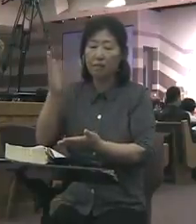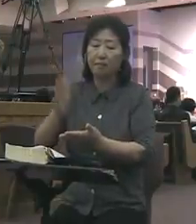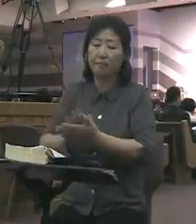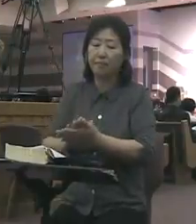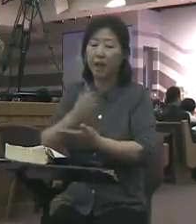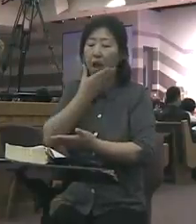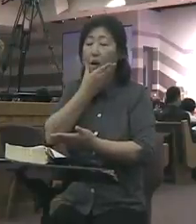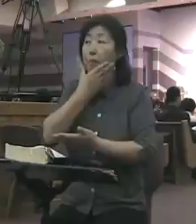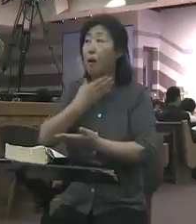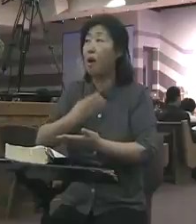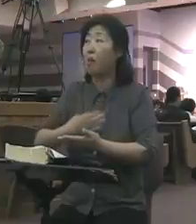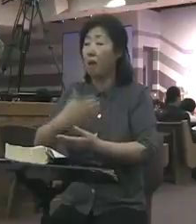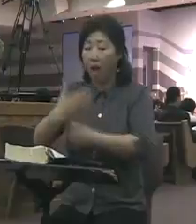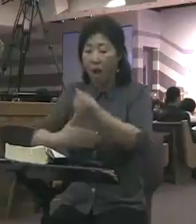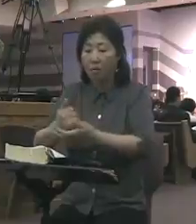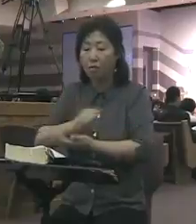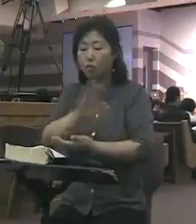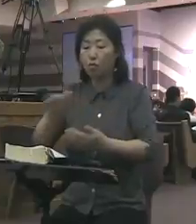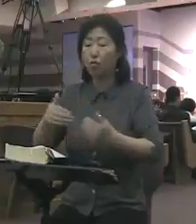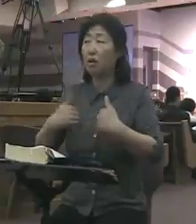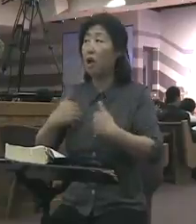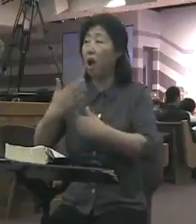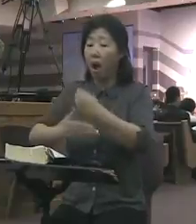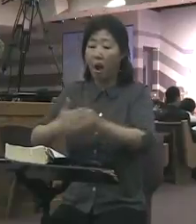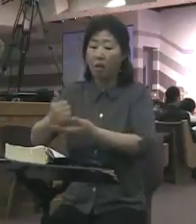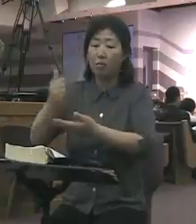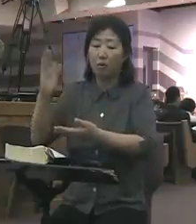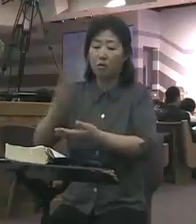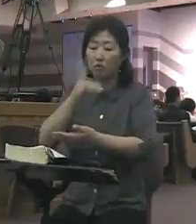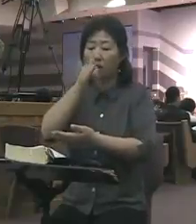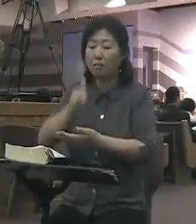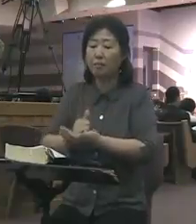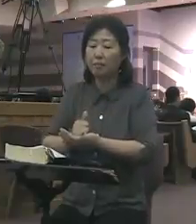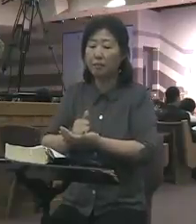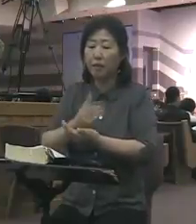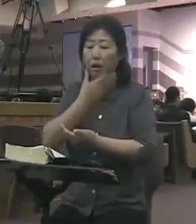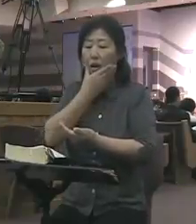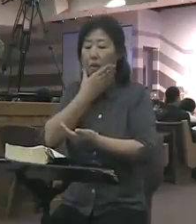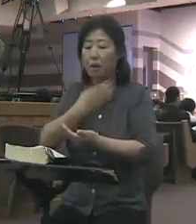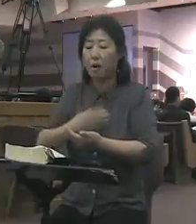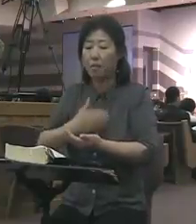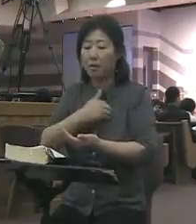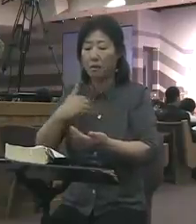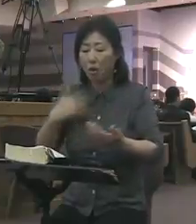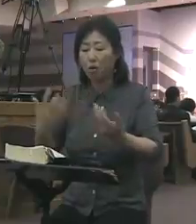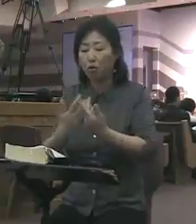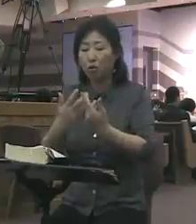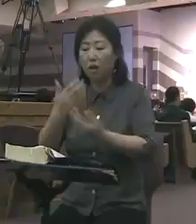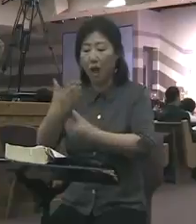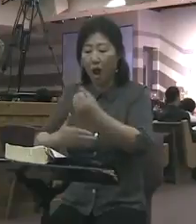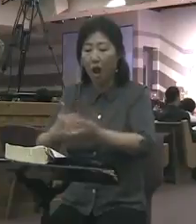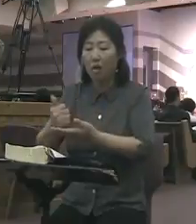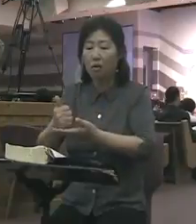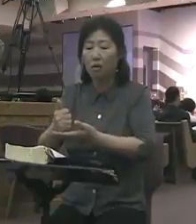아브라함의 하나님은 우리의 하나님이 되십니다. 아브라함을 채워주신 하나님은 오늘 우리를 채워주시는 하나님이